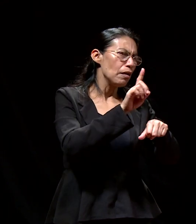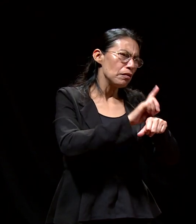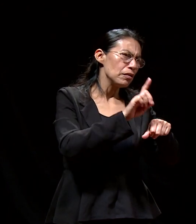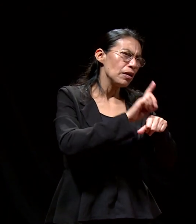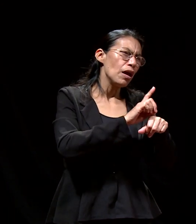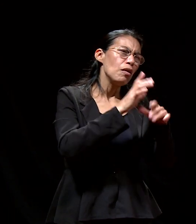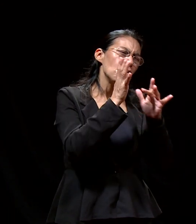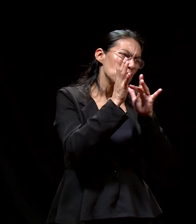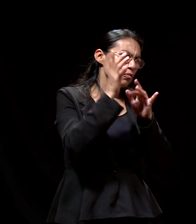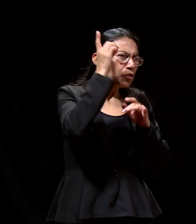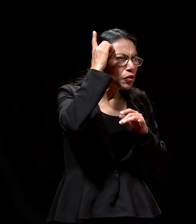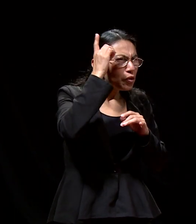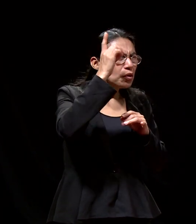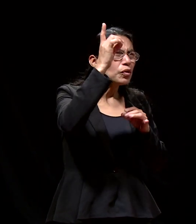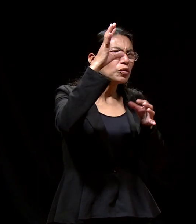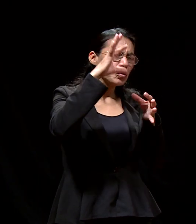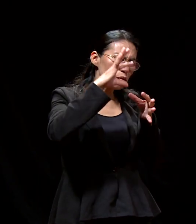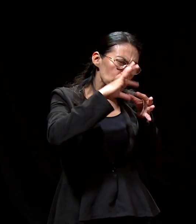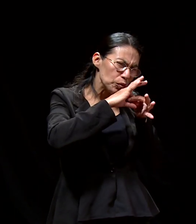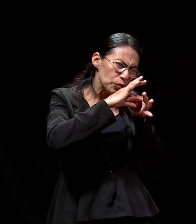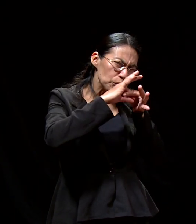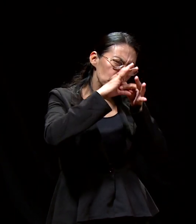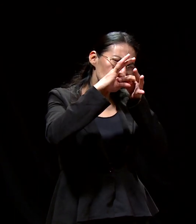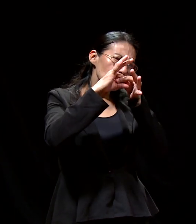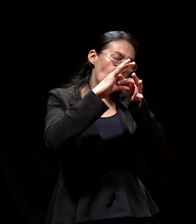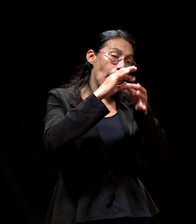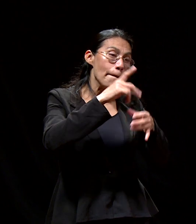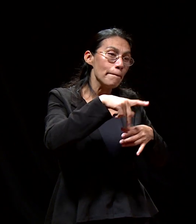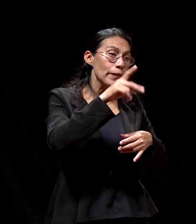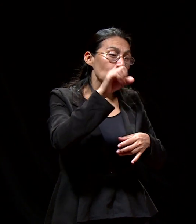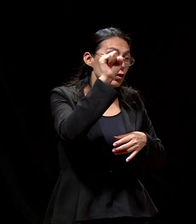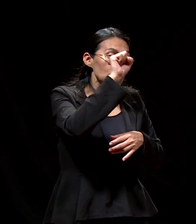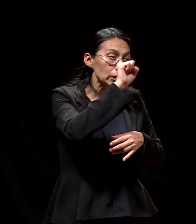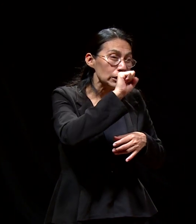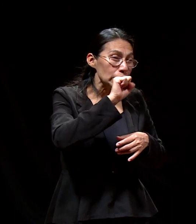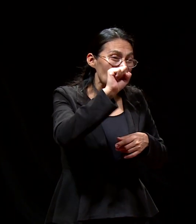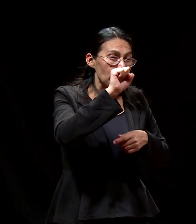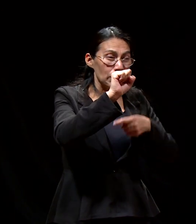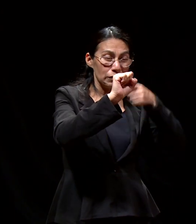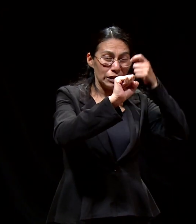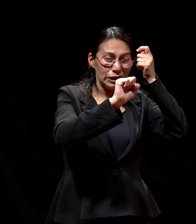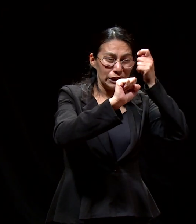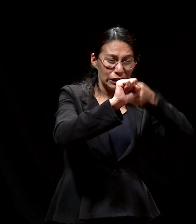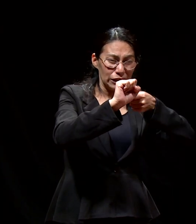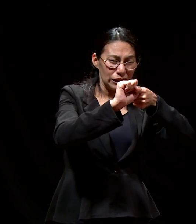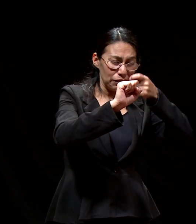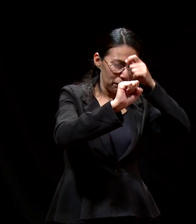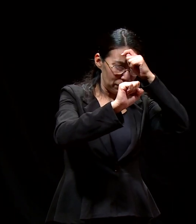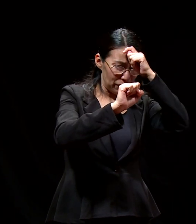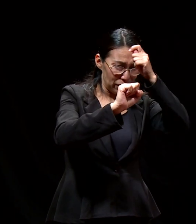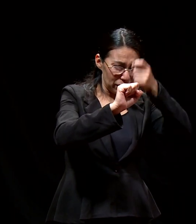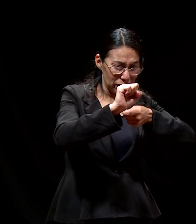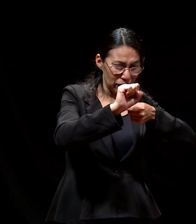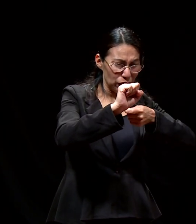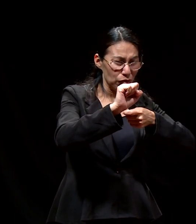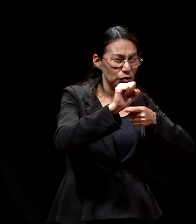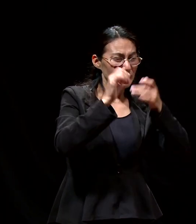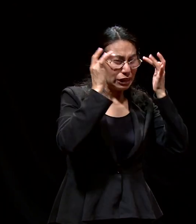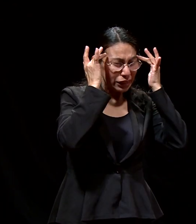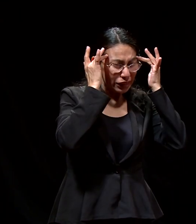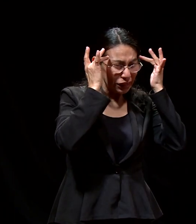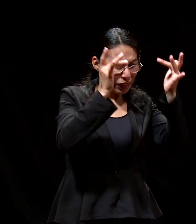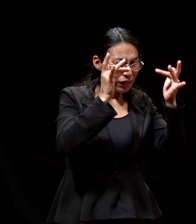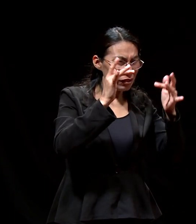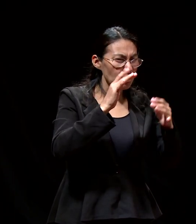vivirlo en compañía de Dios pero ese día ha sido santificado bendecido y reposado y puesto